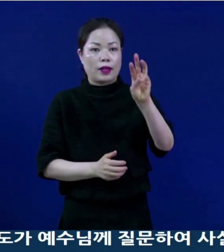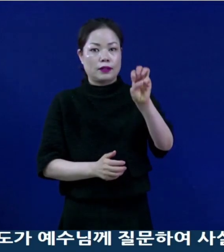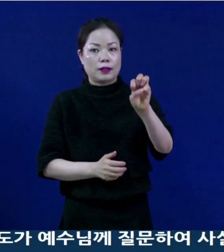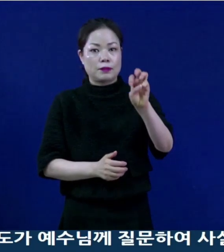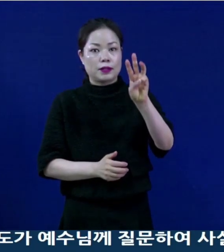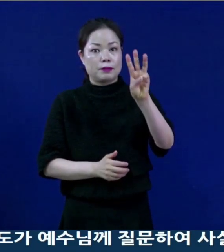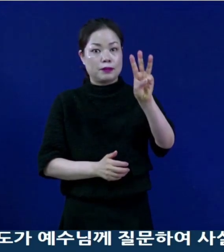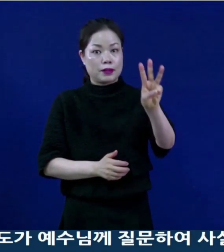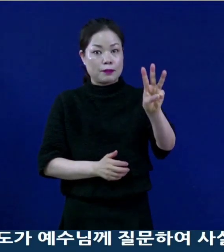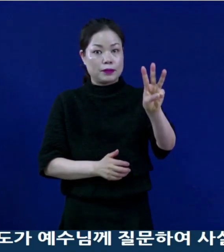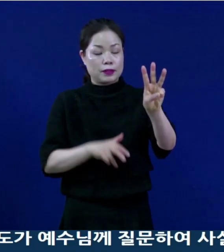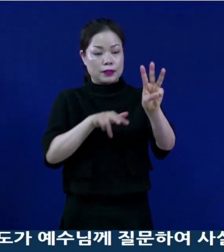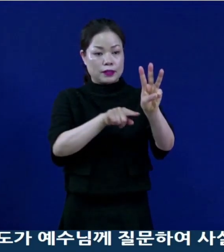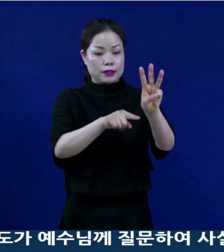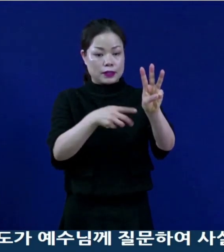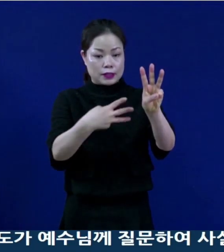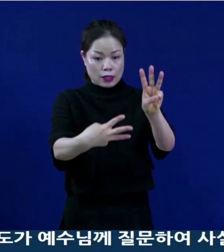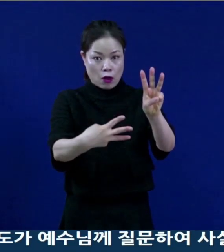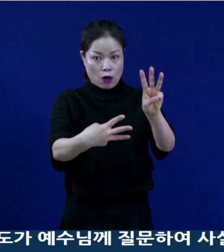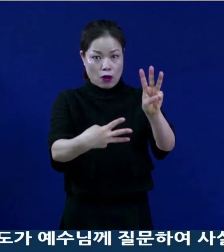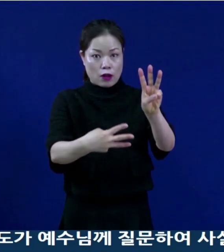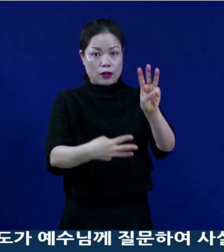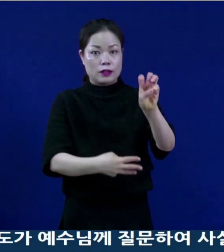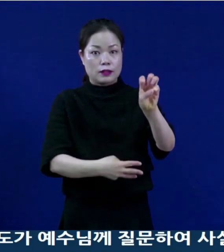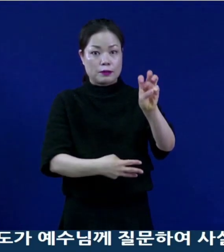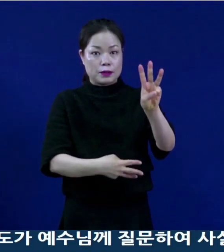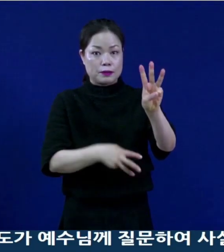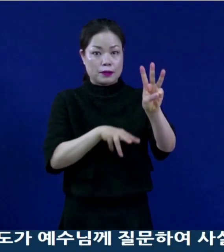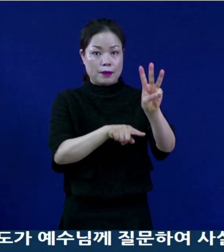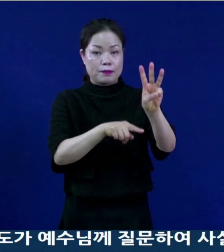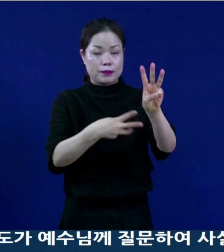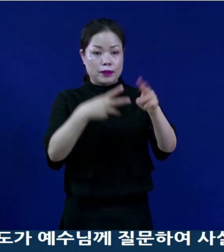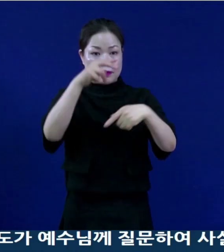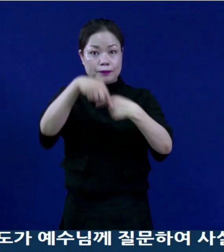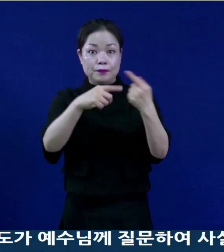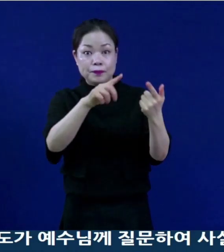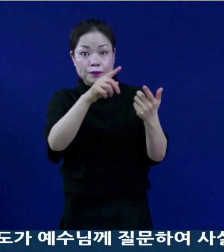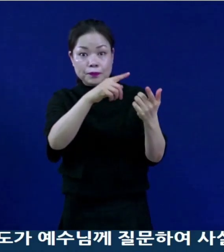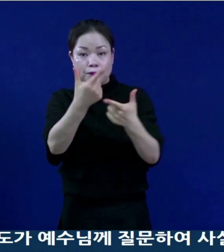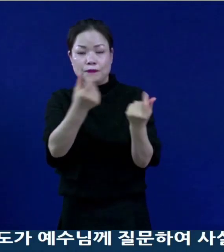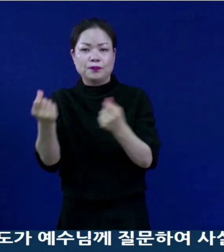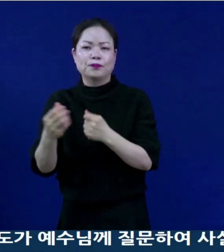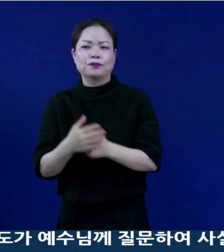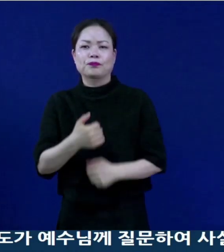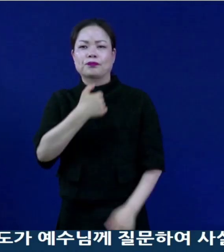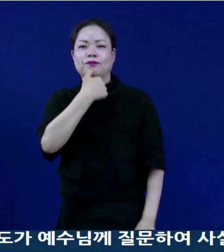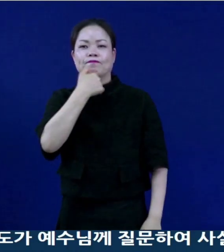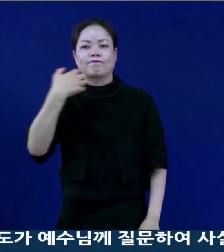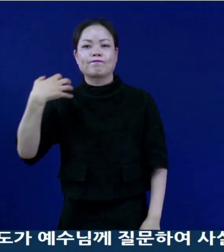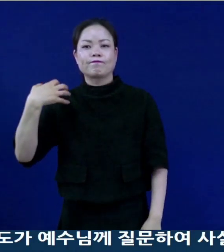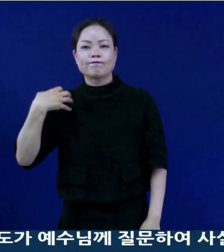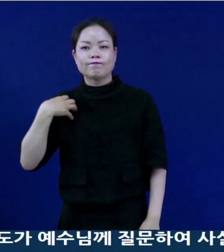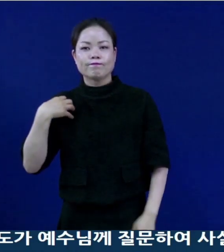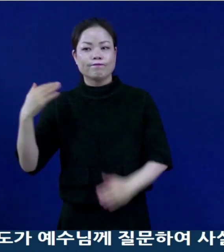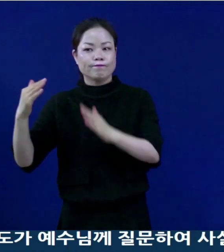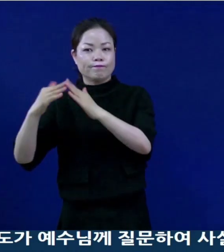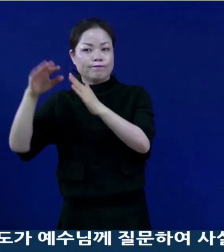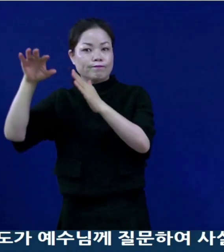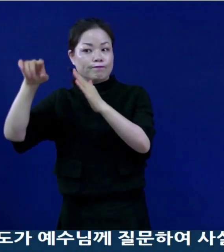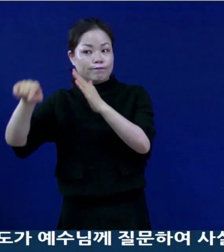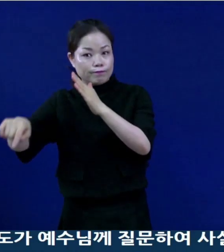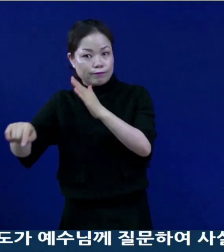33절 찾아갑시다. 33절. 자, 33절 읽겠습니다. 이에 빌라도가 다시 관정에